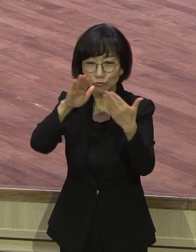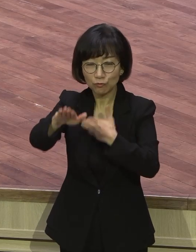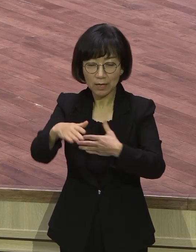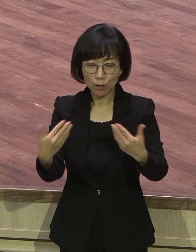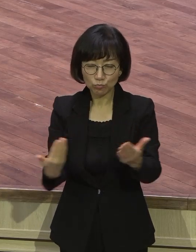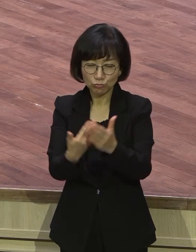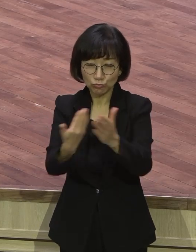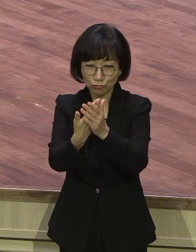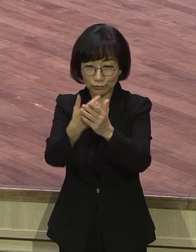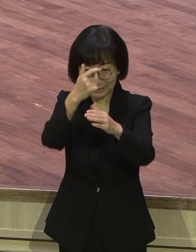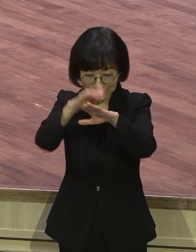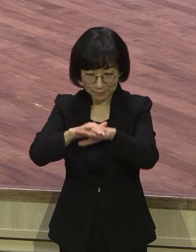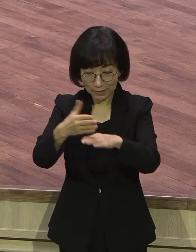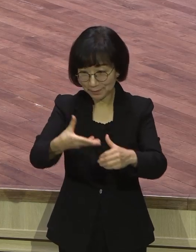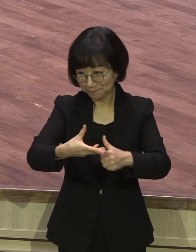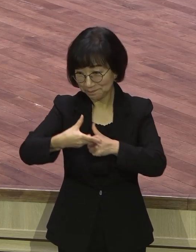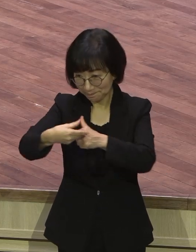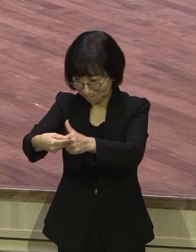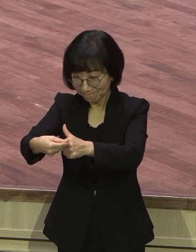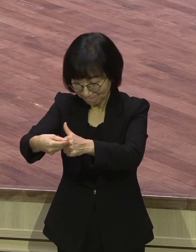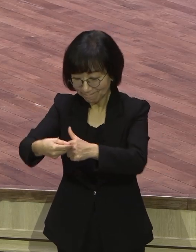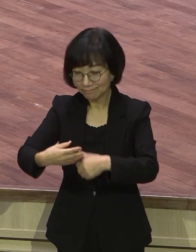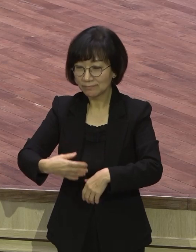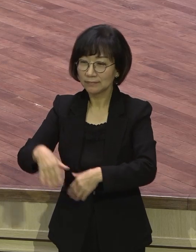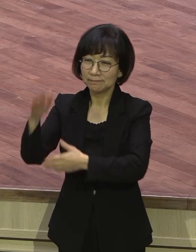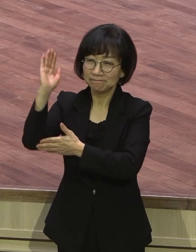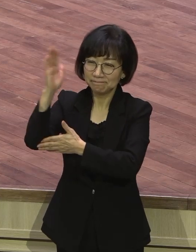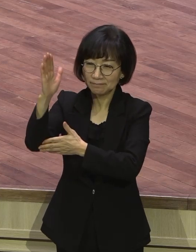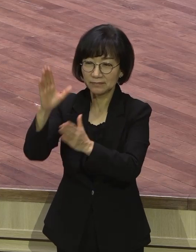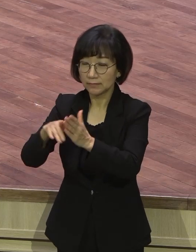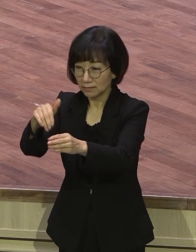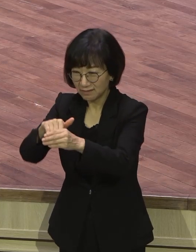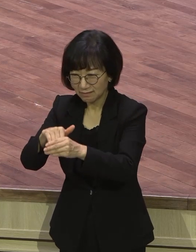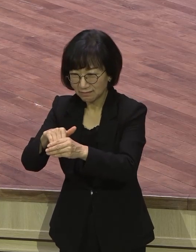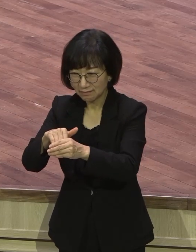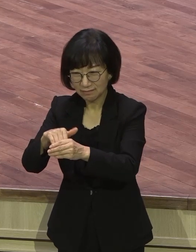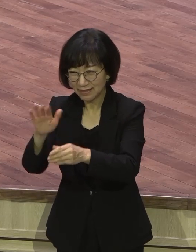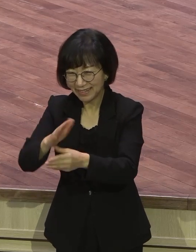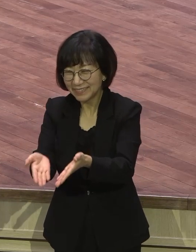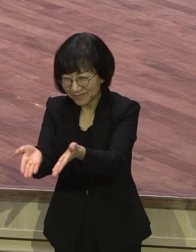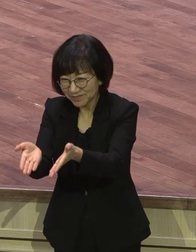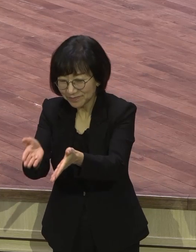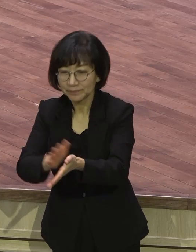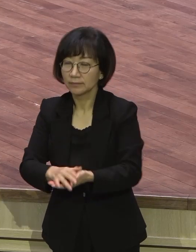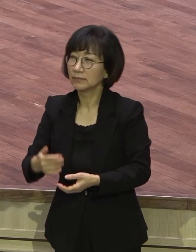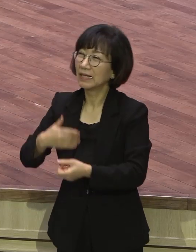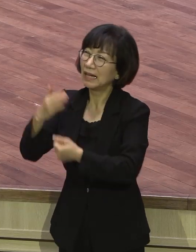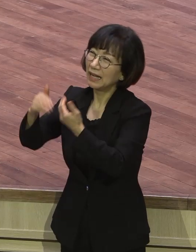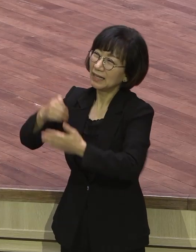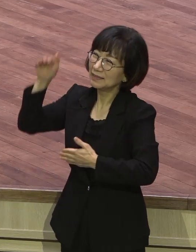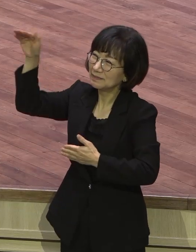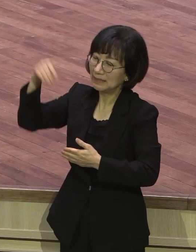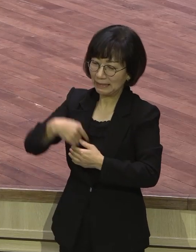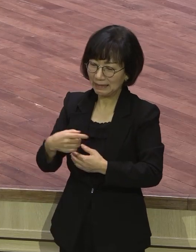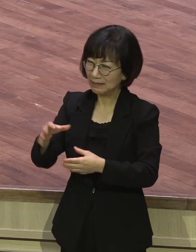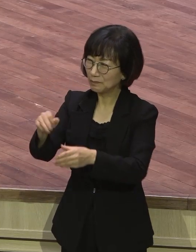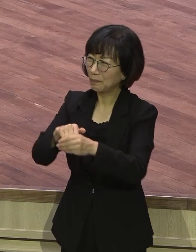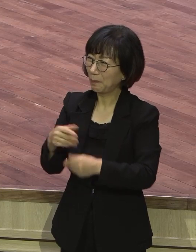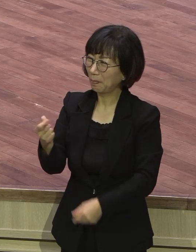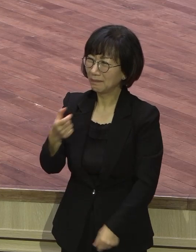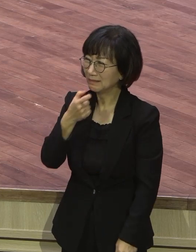하나님 직접 드리고 오면서 하나님 직접 주세요. 나는 저것은 못 받습니다. 평생을 책임져